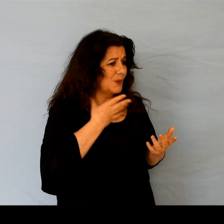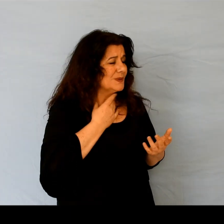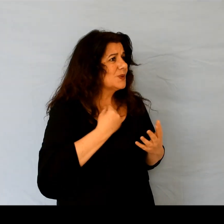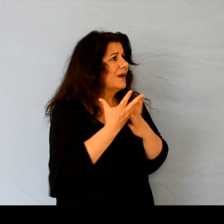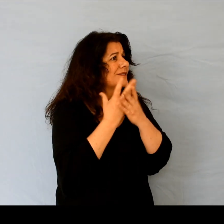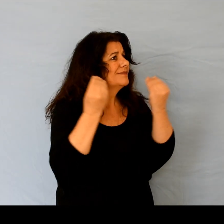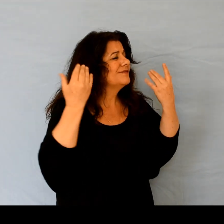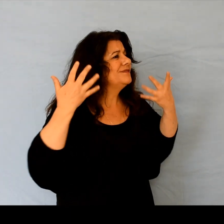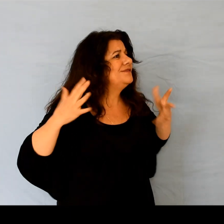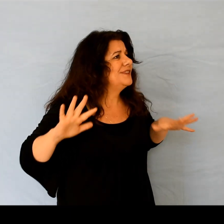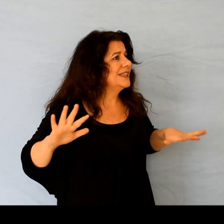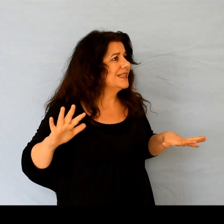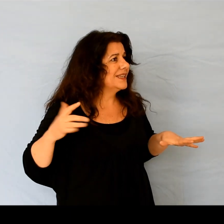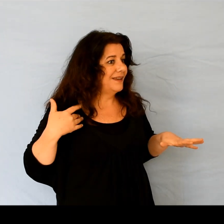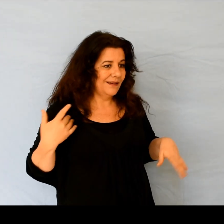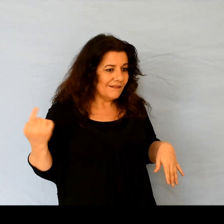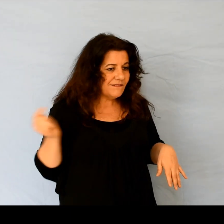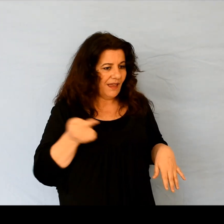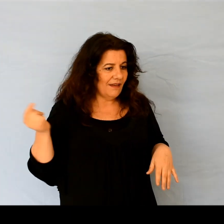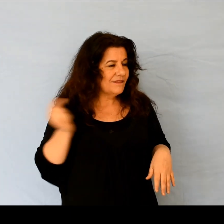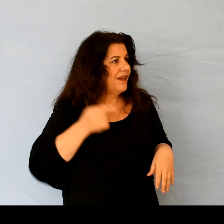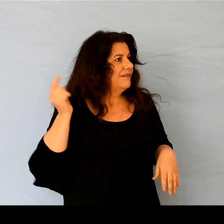plus à venir ici pour puiser. »